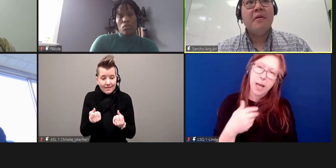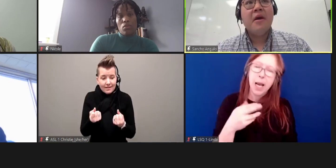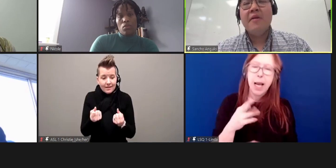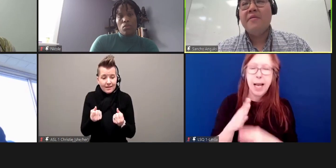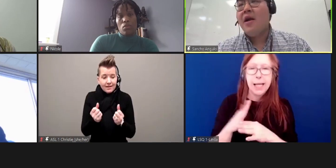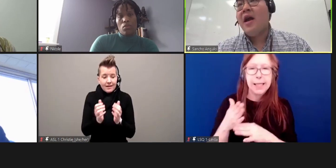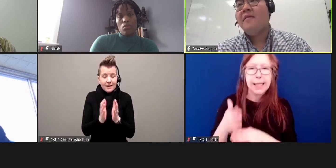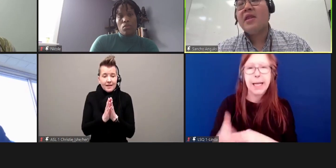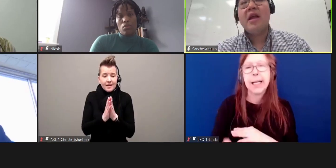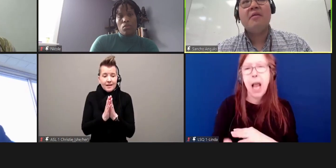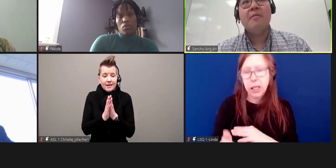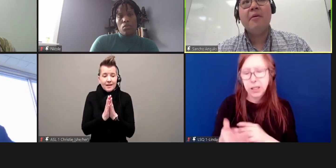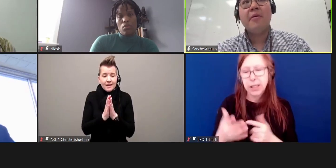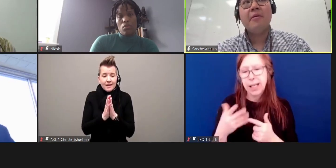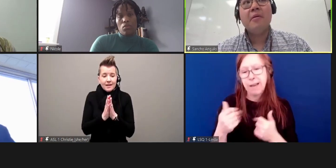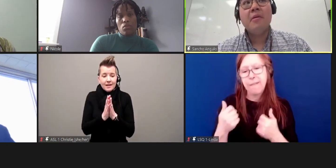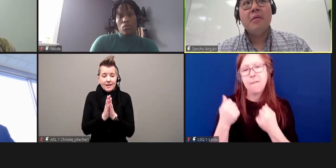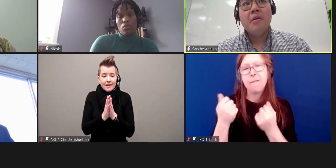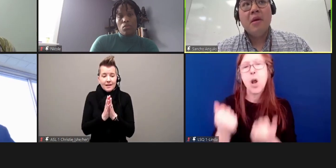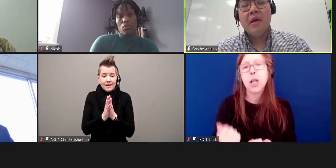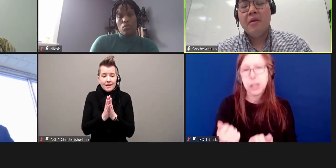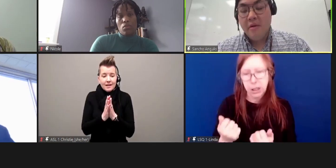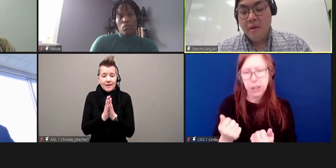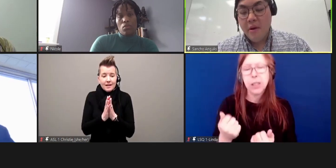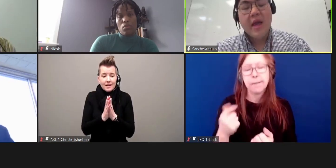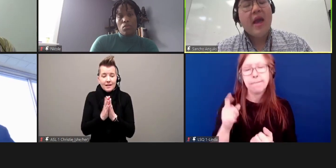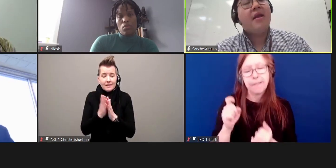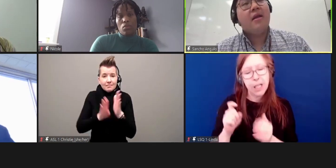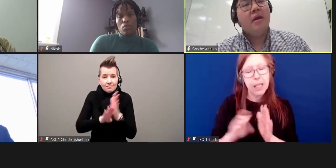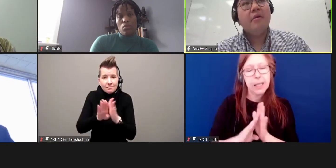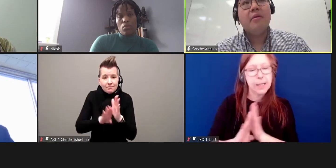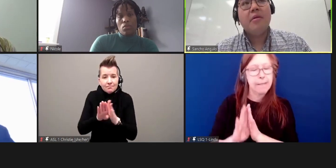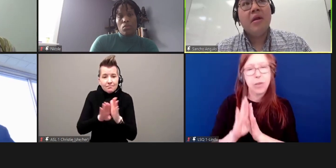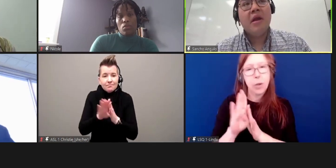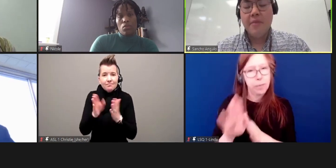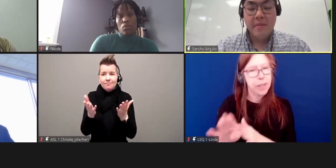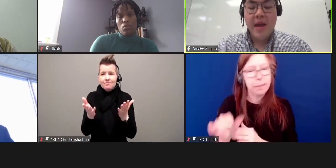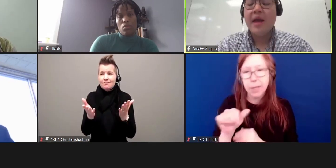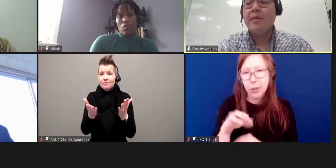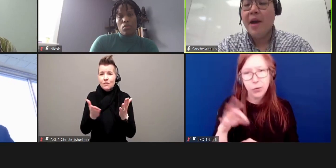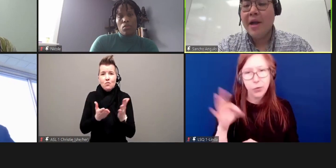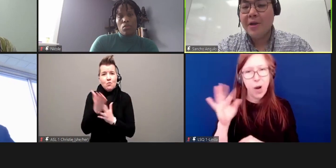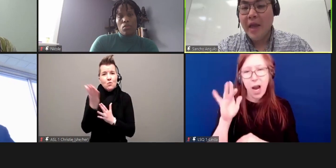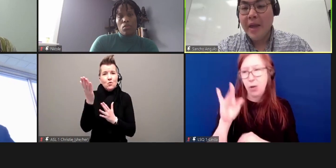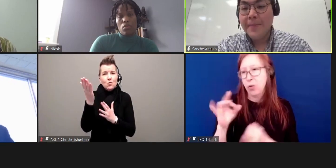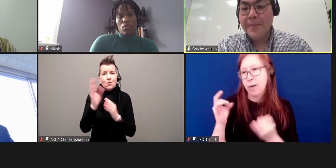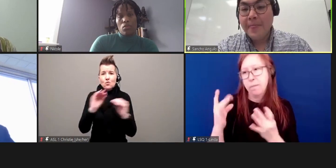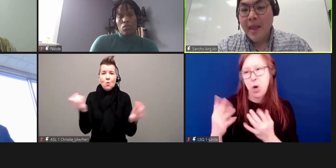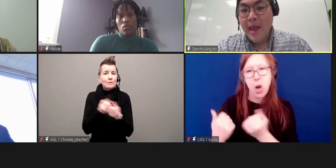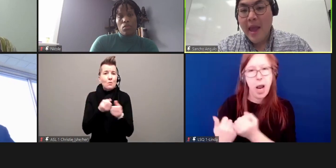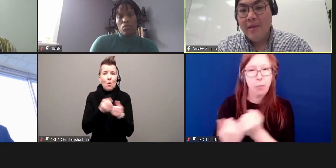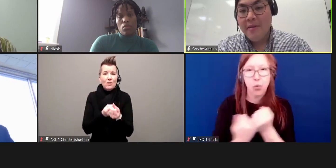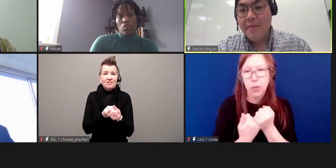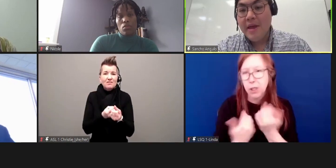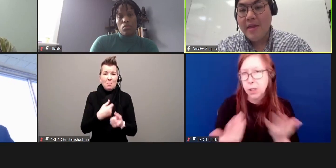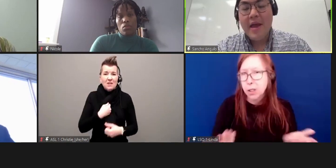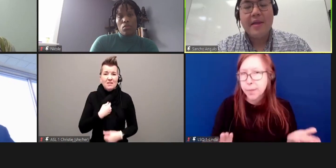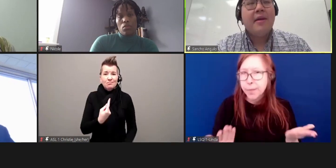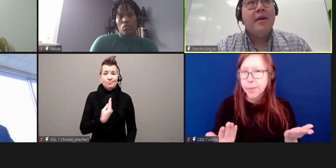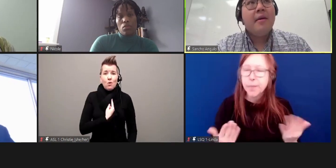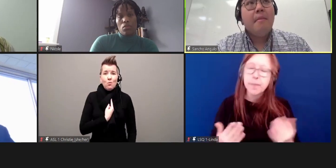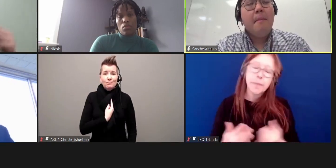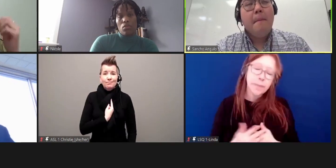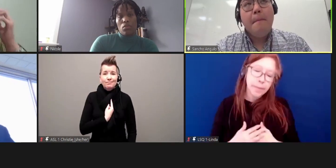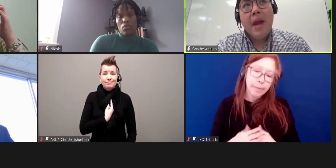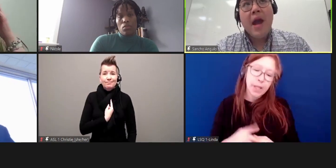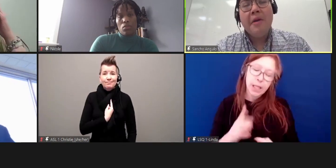sont des choses que j'ai dû développer parce que je n'avais pas d'appui. Donc, étant donné que je m'y